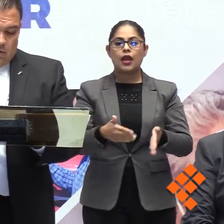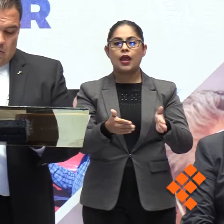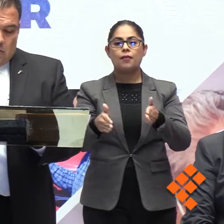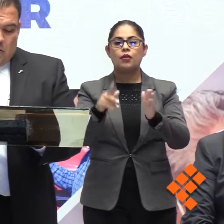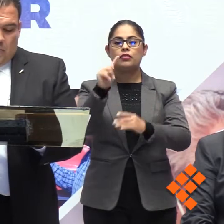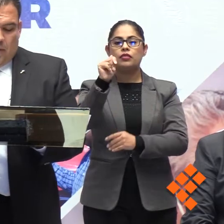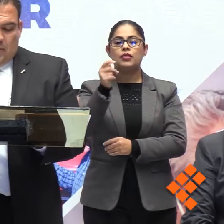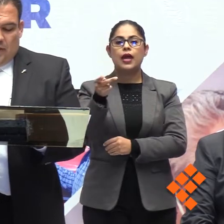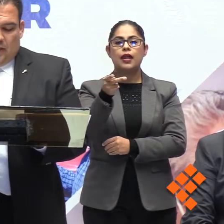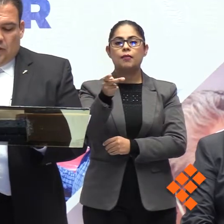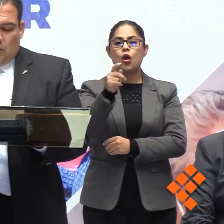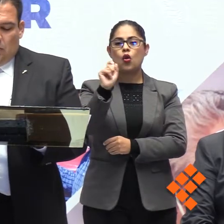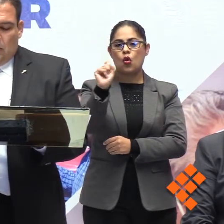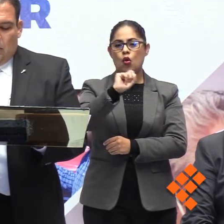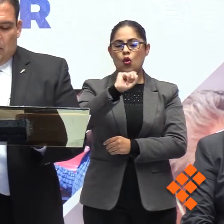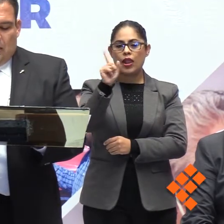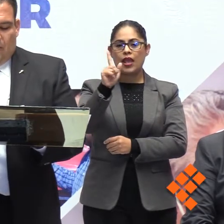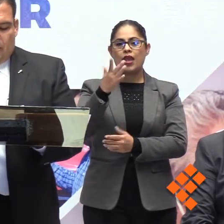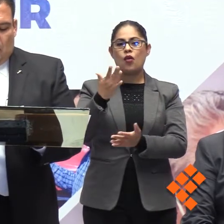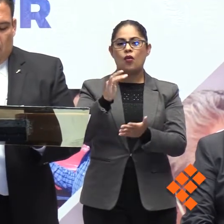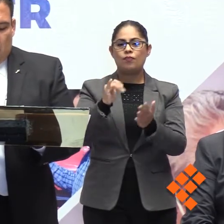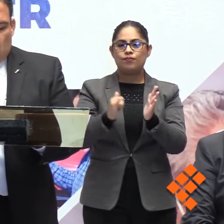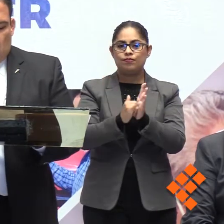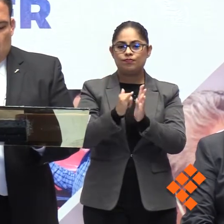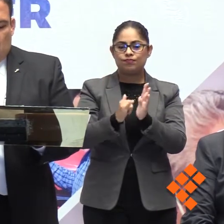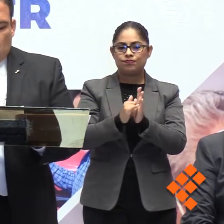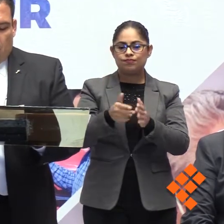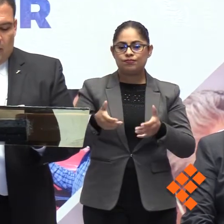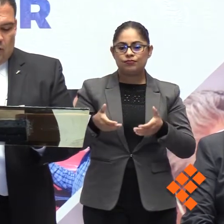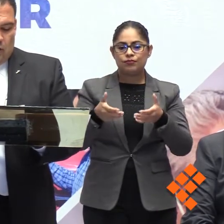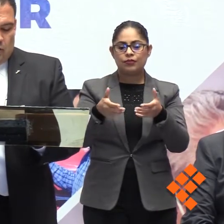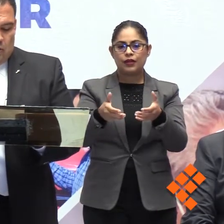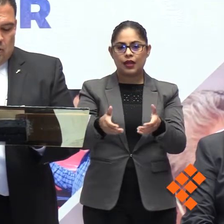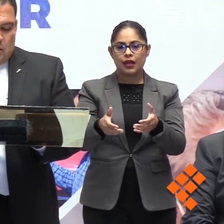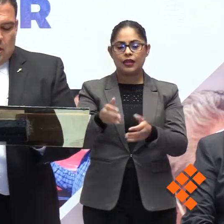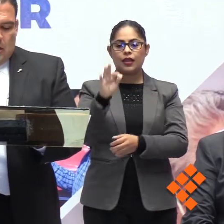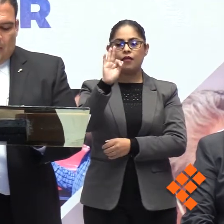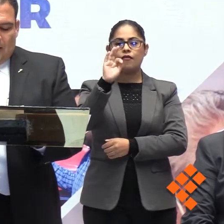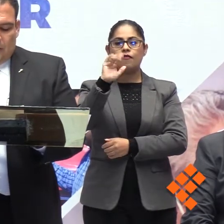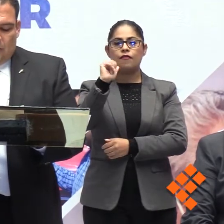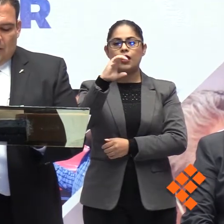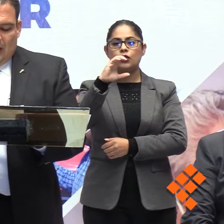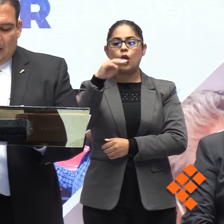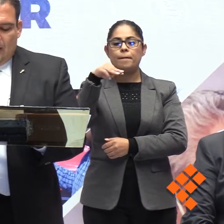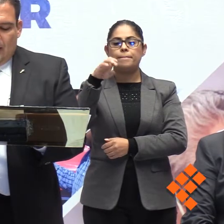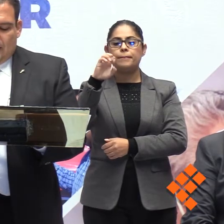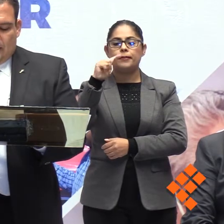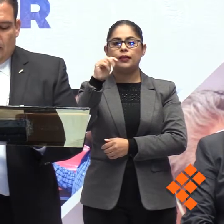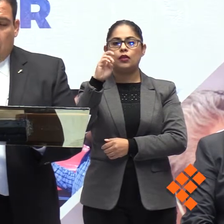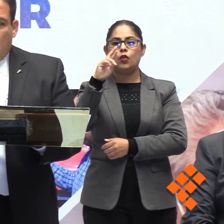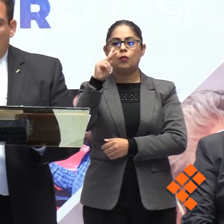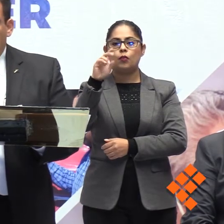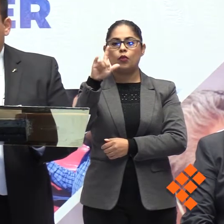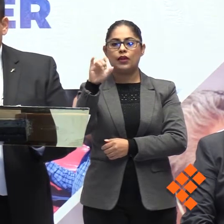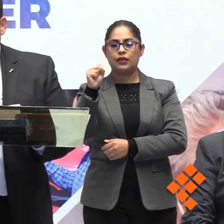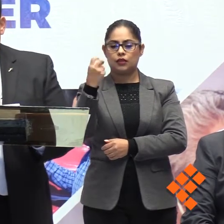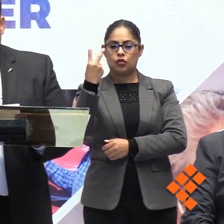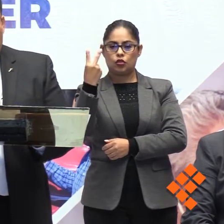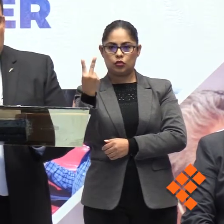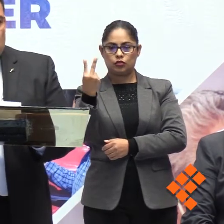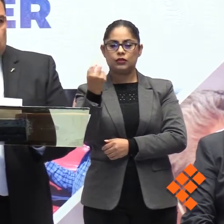colegio, pavimentación del fraccionamiento Metrópolis 2 y rehabilitación de la calle Ex Hacienda de